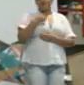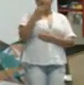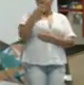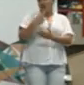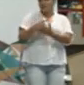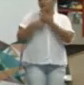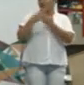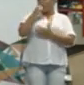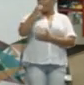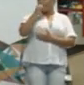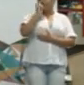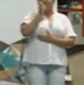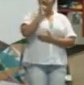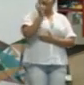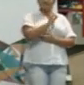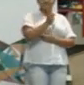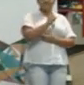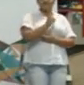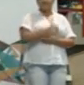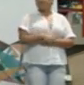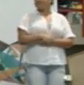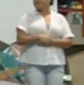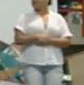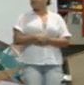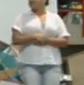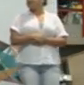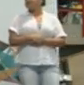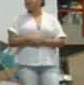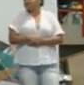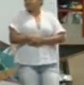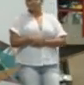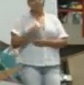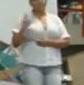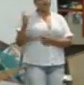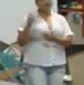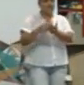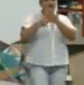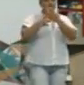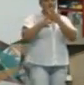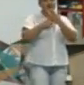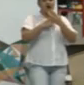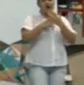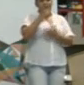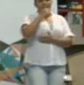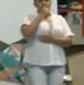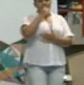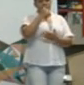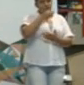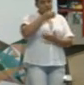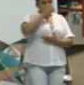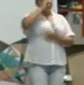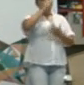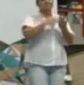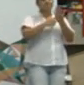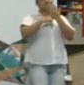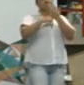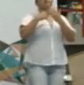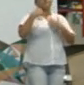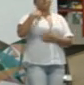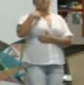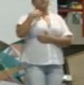Certo? Por quê? Porque essa água hidrata, dificultando que a garganta e que as